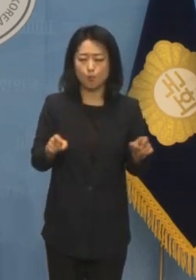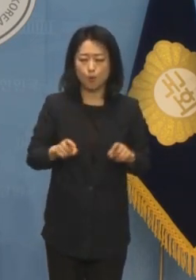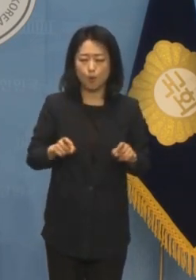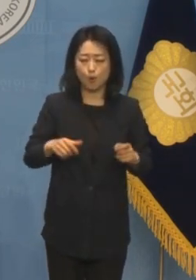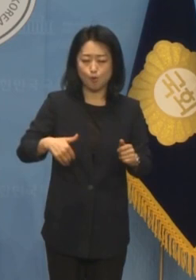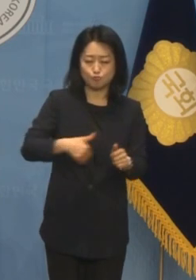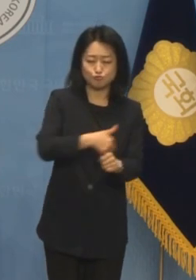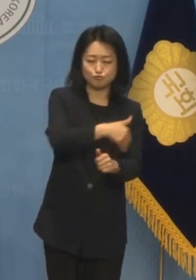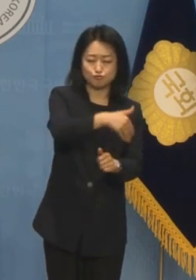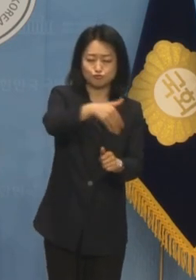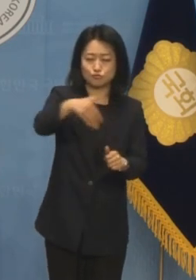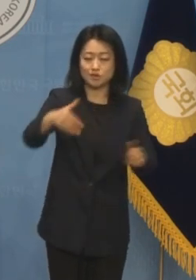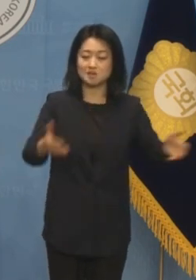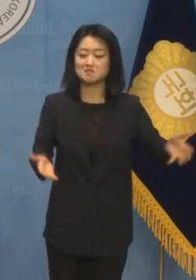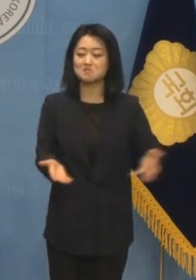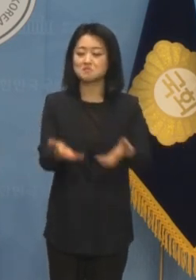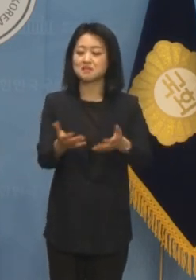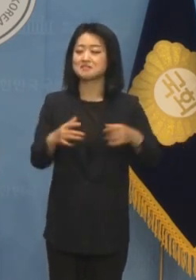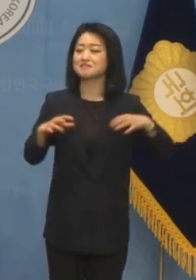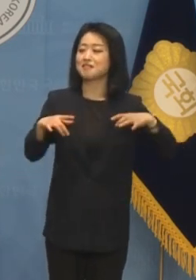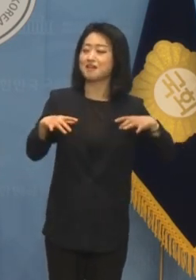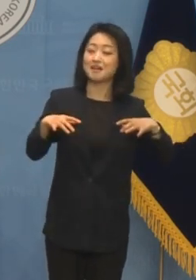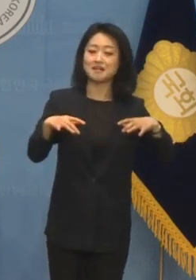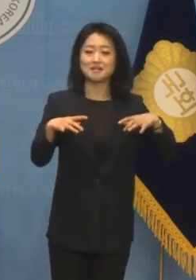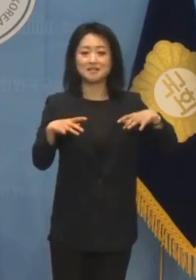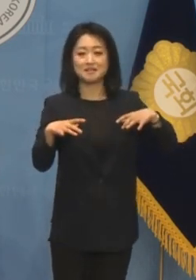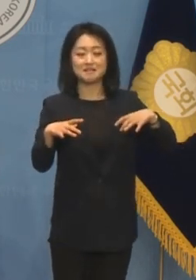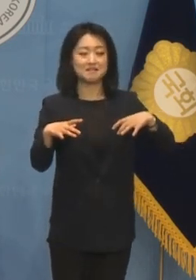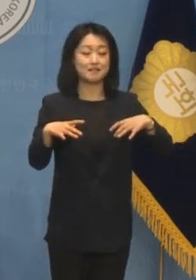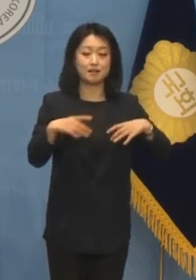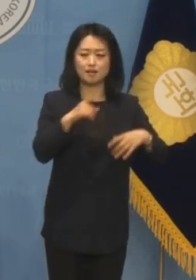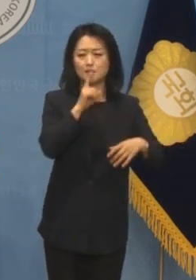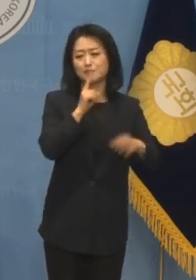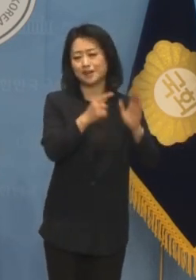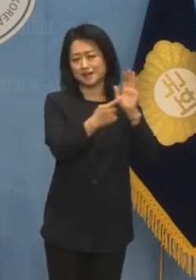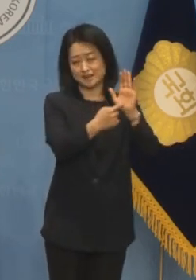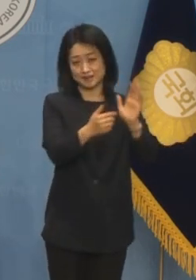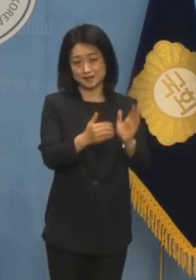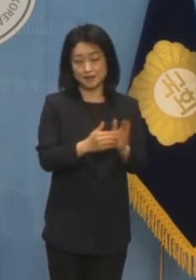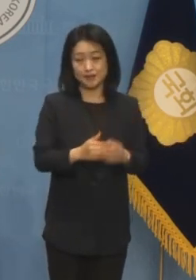조성했다며 자랑하듯 스스로 무용담을 늘어놨다고 합니다.